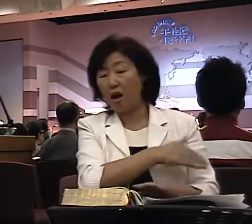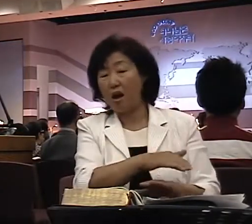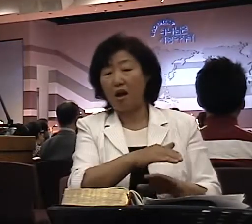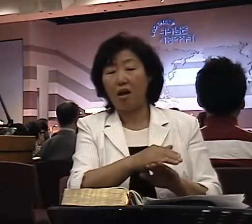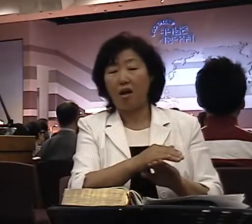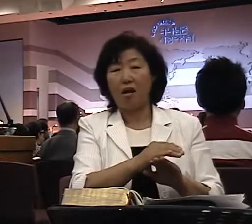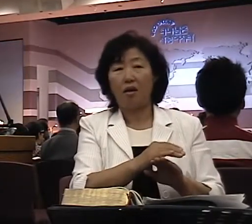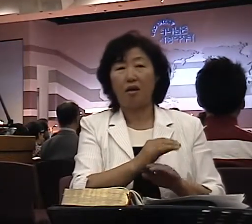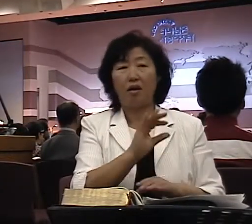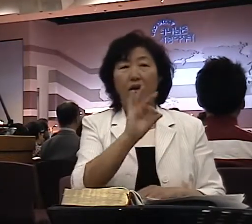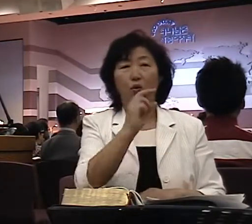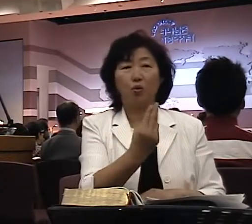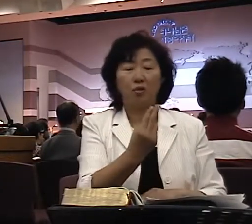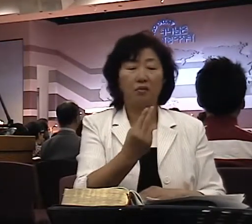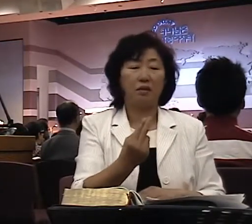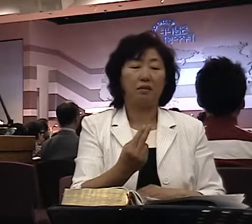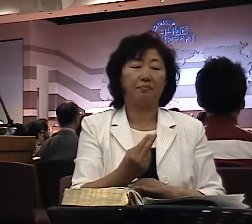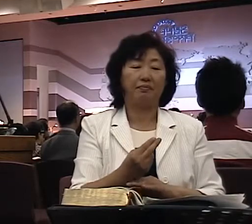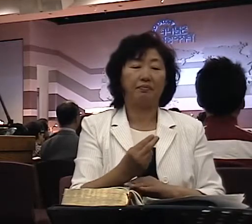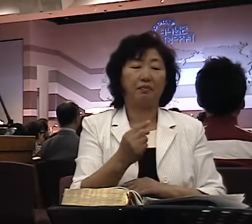요셉의 스토리는 그러한 스토리예요.